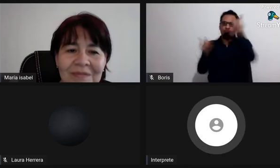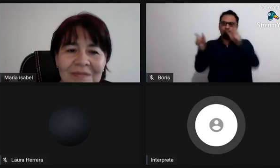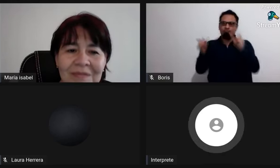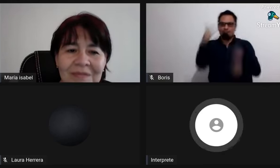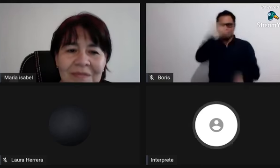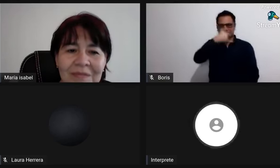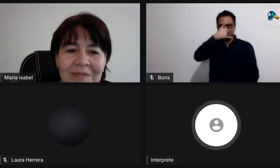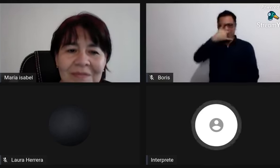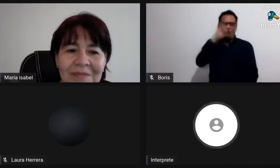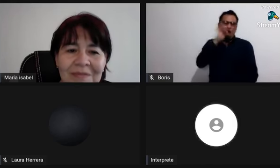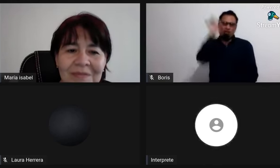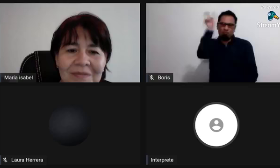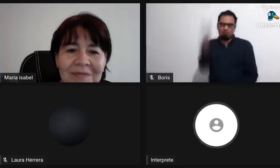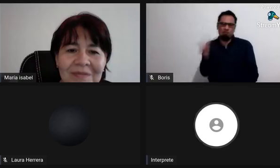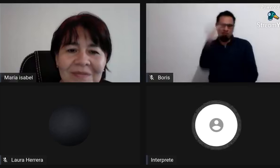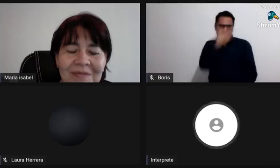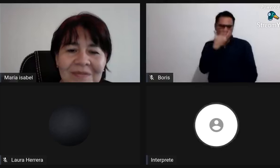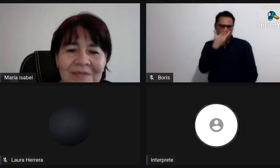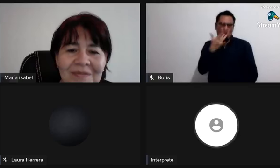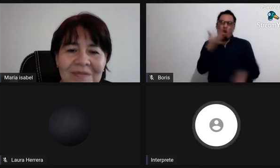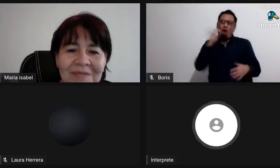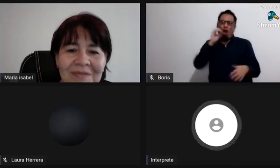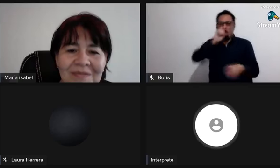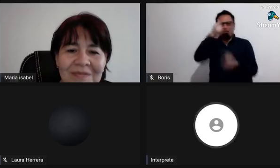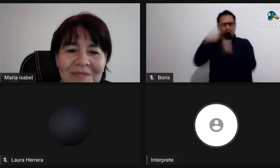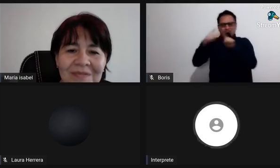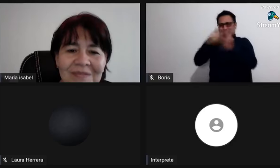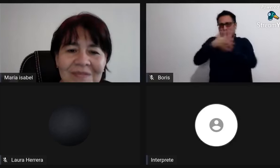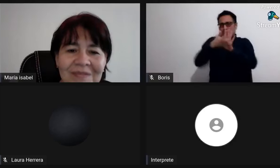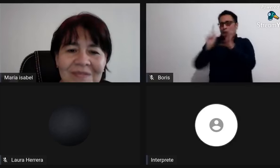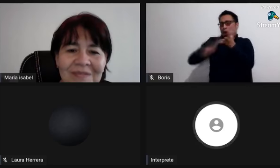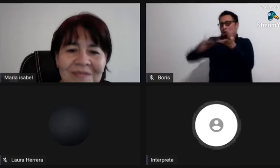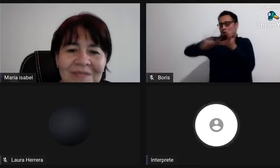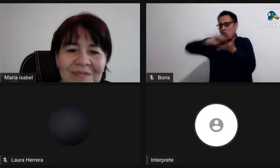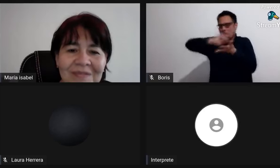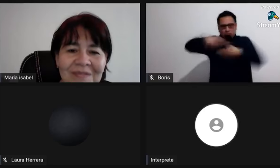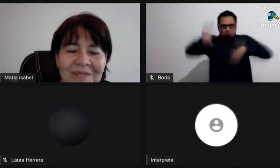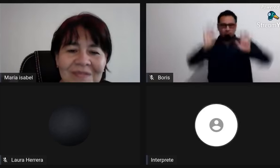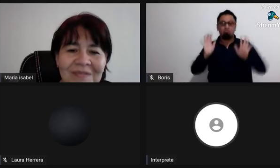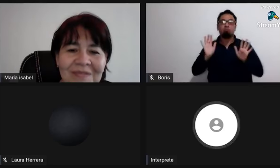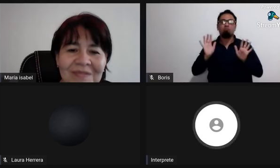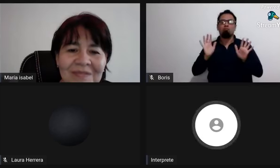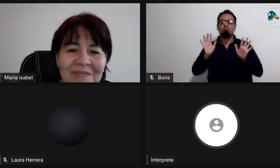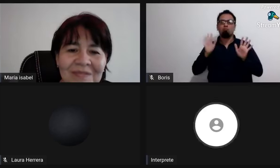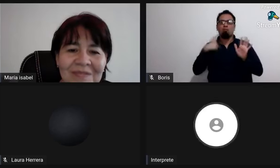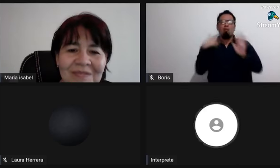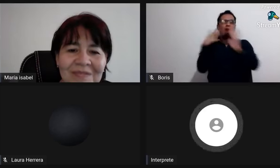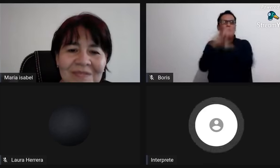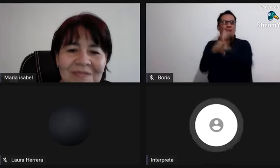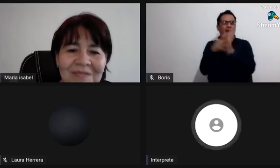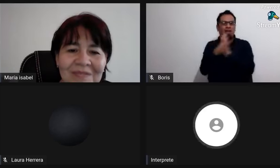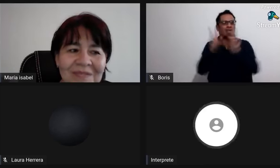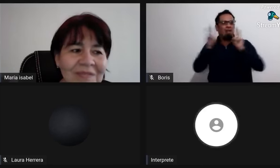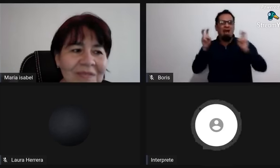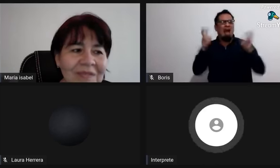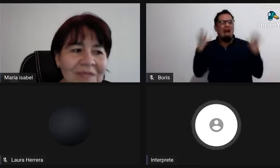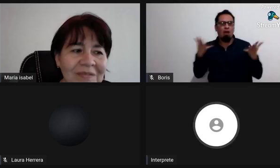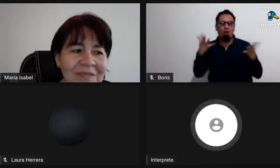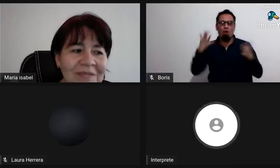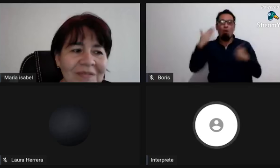quería extenderles de nuevo la invitación para que en la próxima tertulia que vamos a hablar sobre la afrocolombianidad y la esclavitud y pues todos esos temas